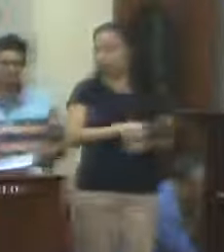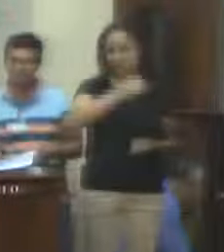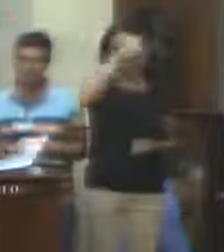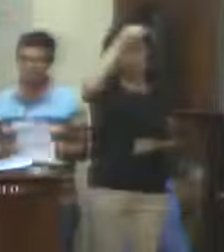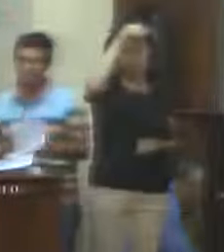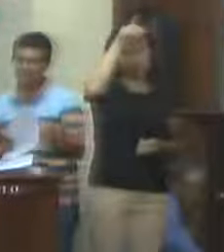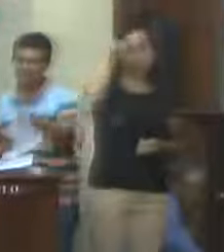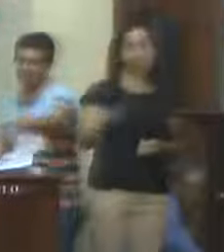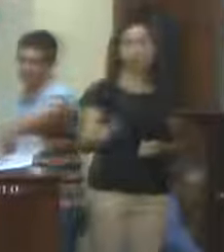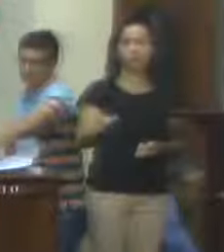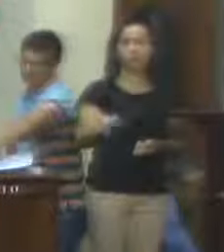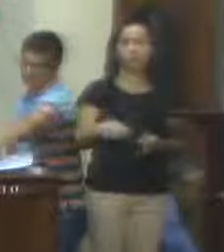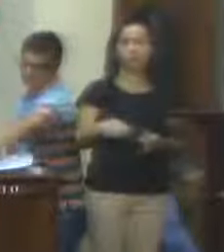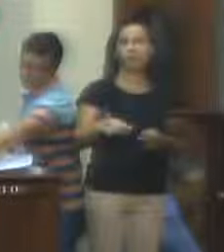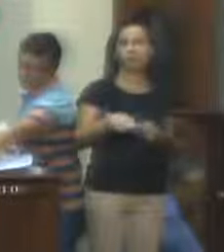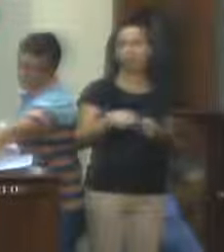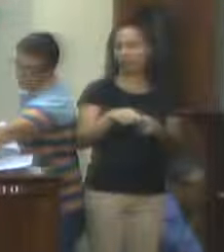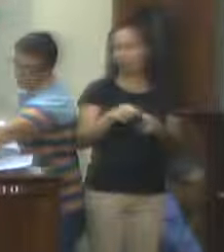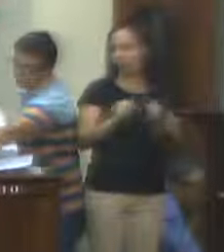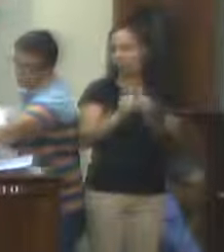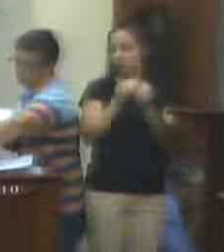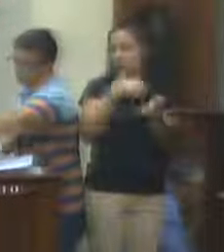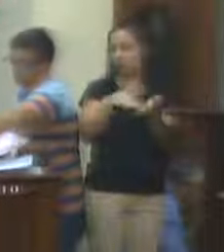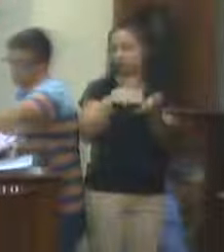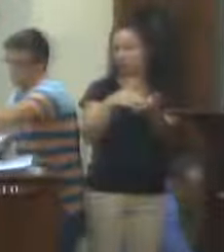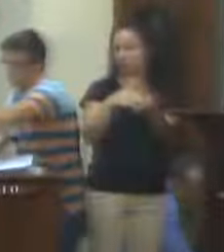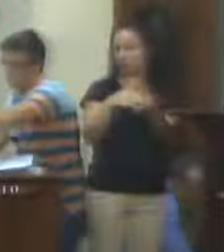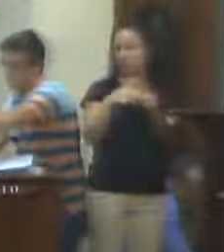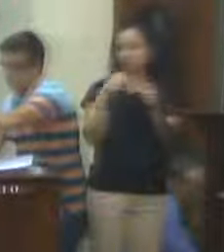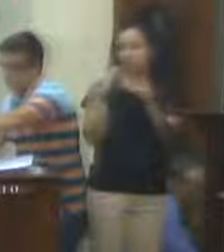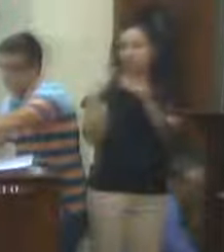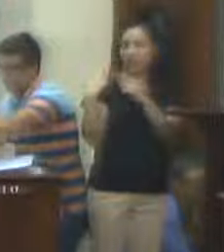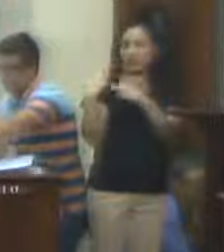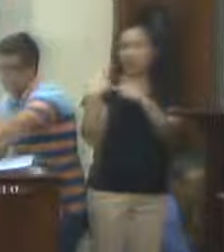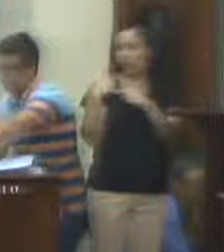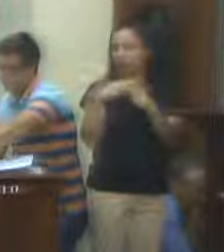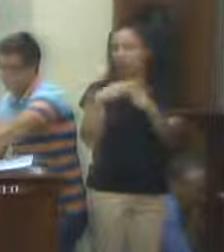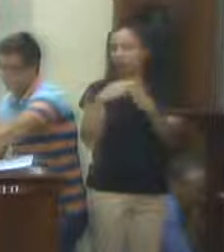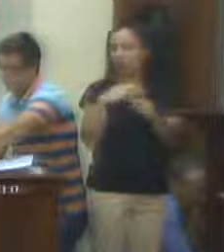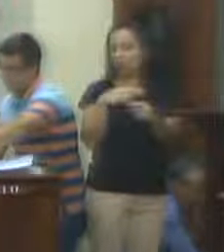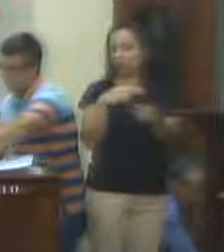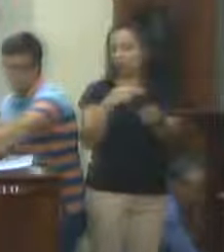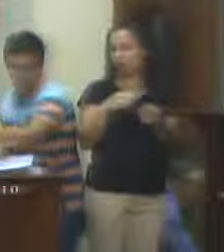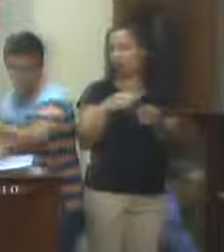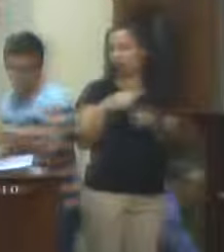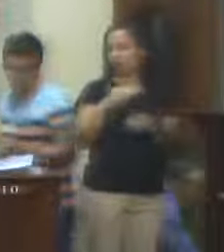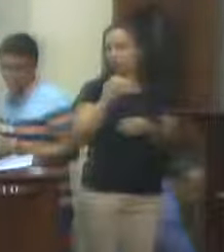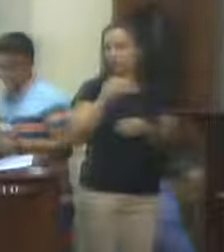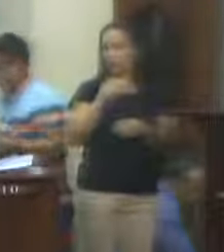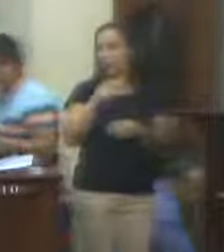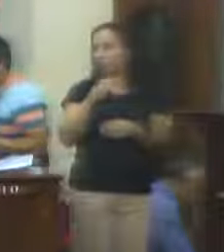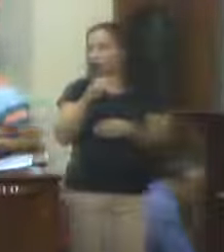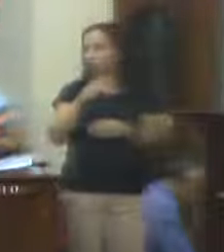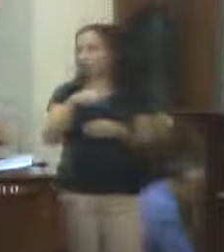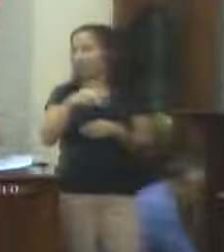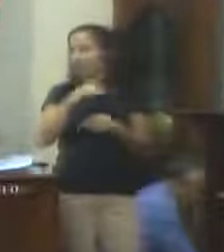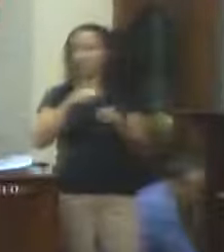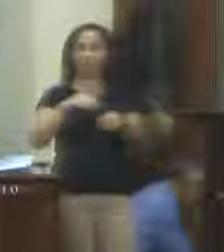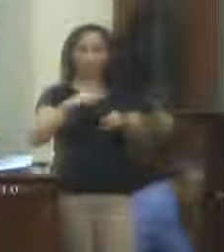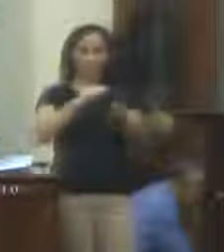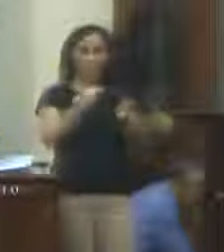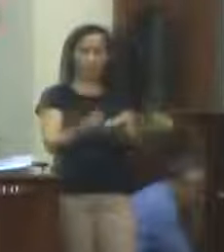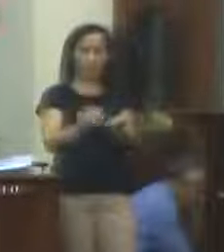Executivo Municipal para que o mesmo viabilize, junto à Secretaria responsável, uma operação tapa-buraco na rua Gervásio